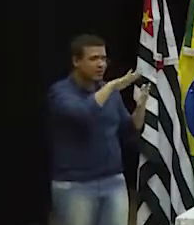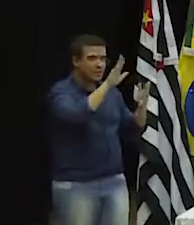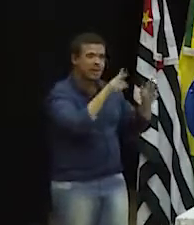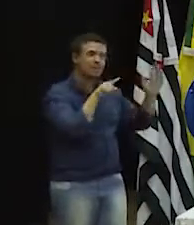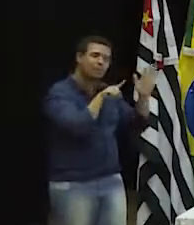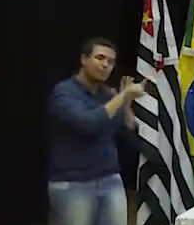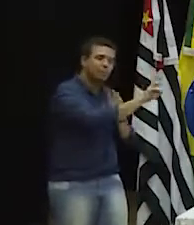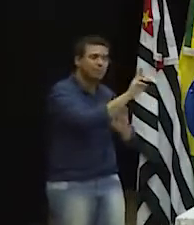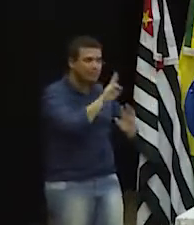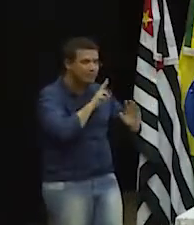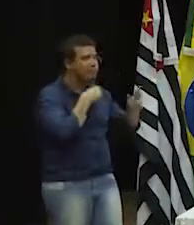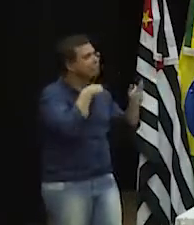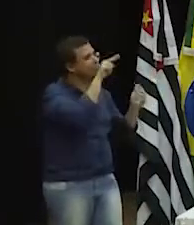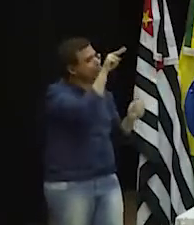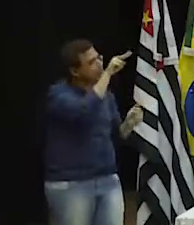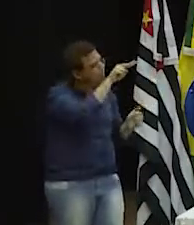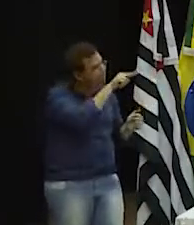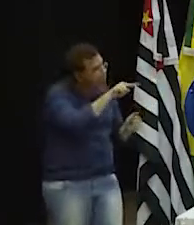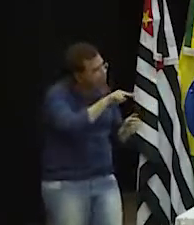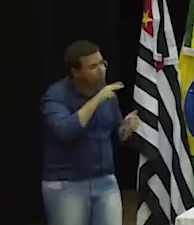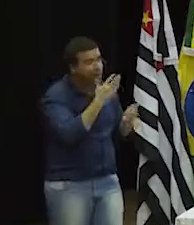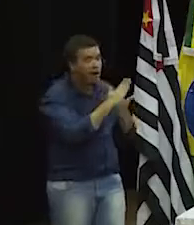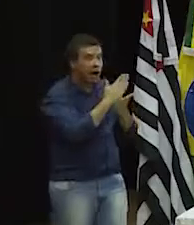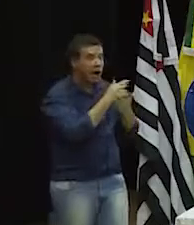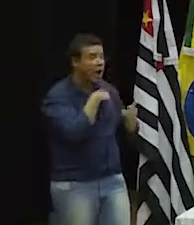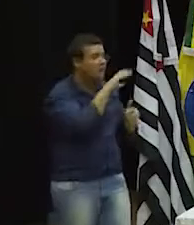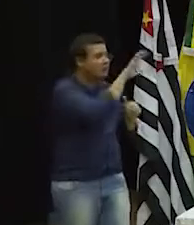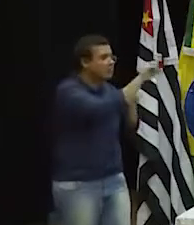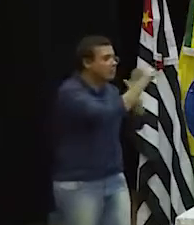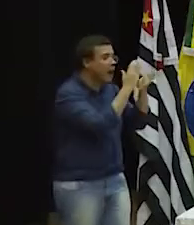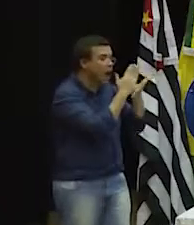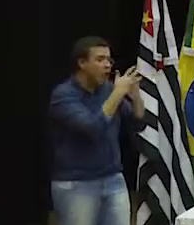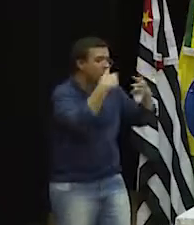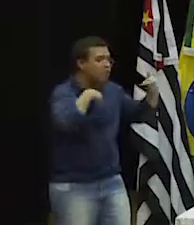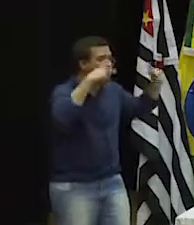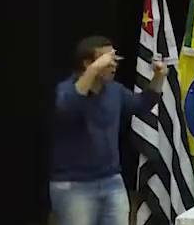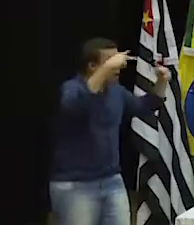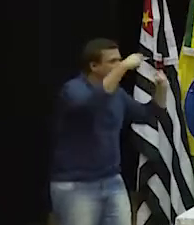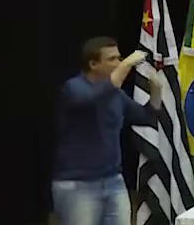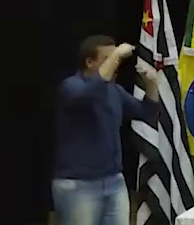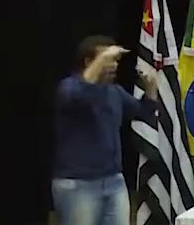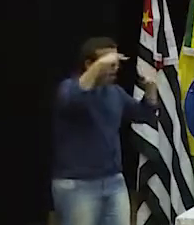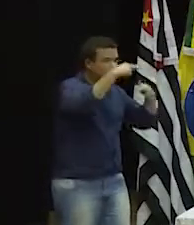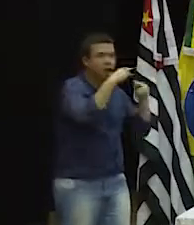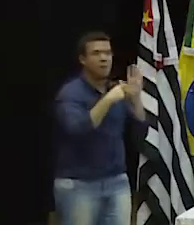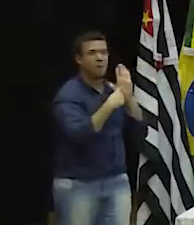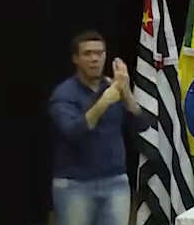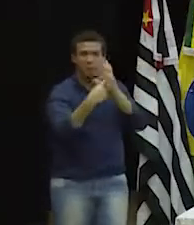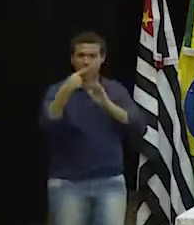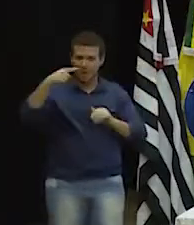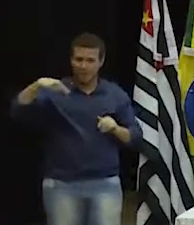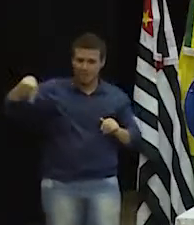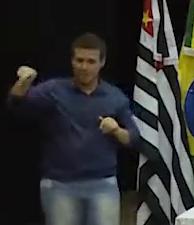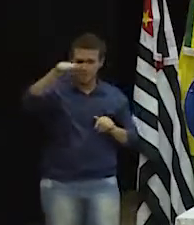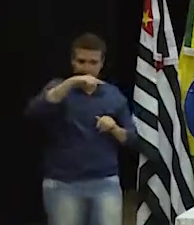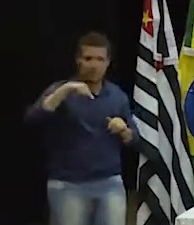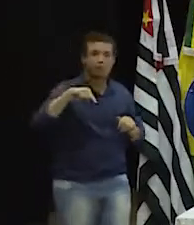análises das perguntas e respostas feitas aos alunos. E fiz alguns recortes para apresentar